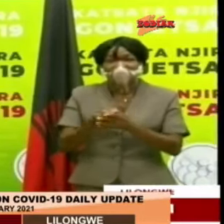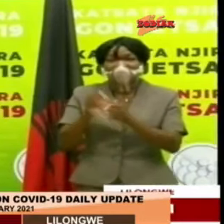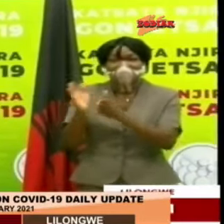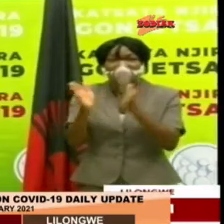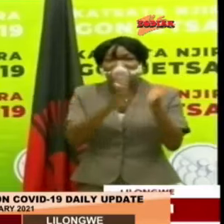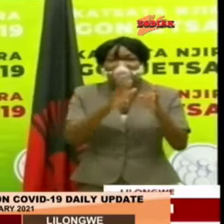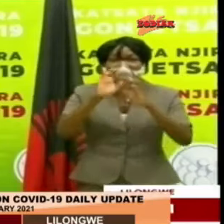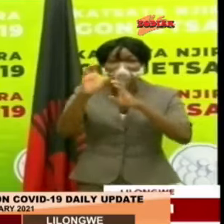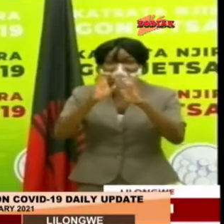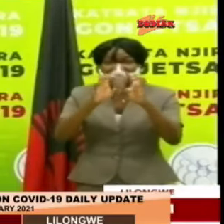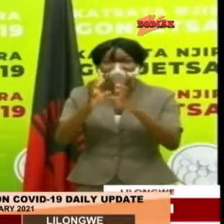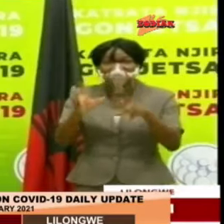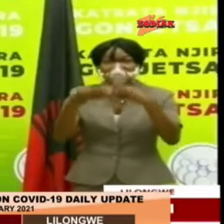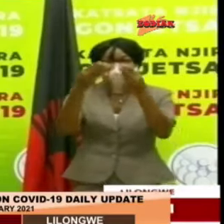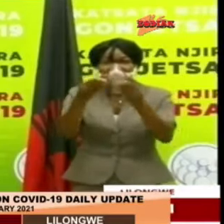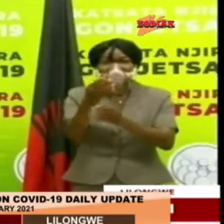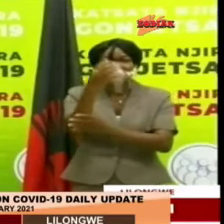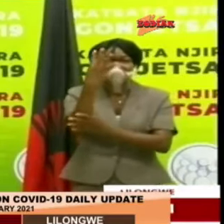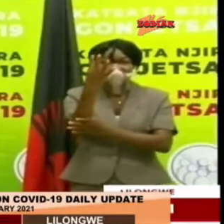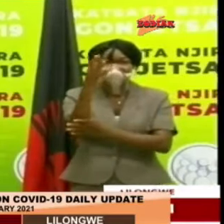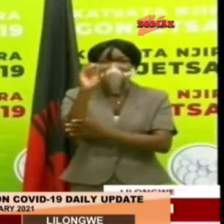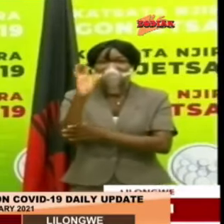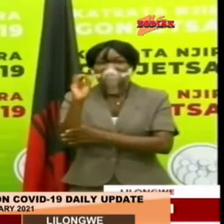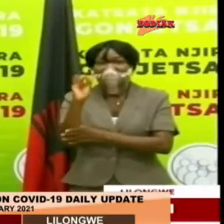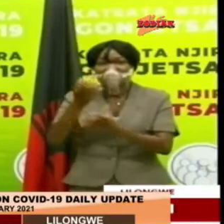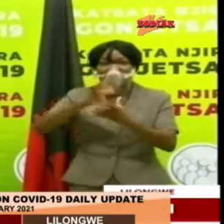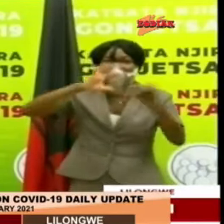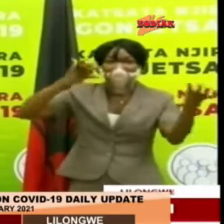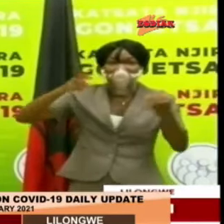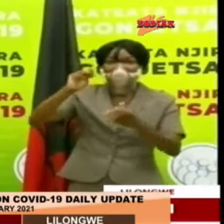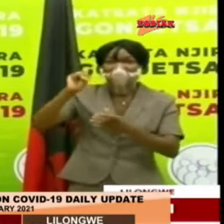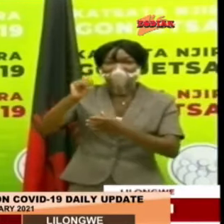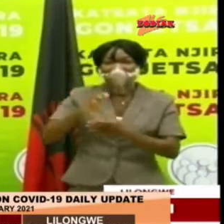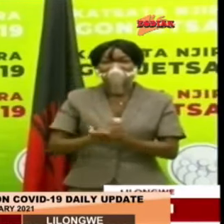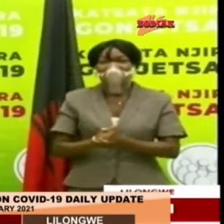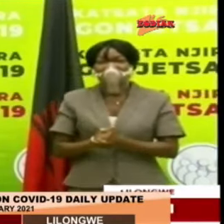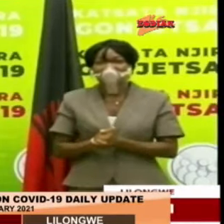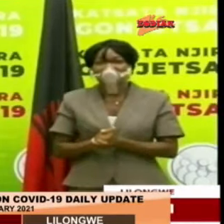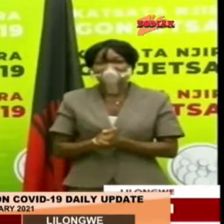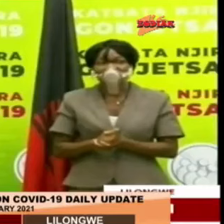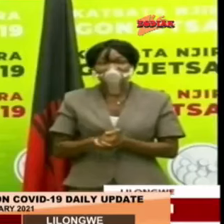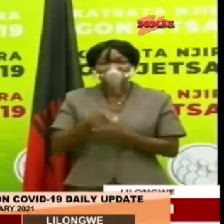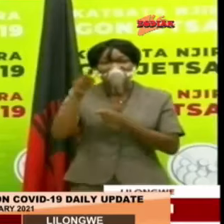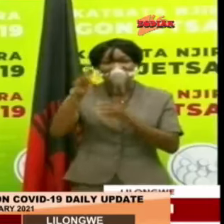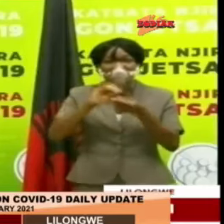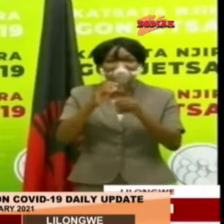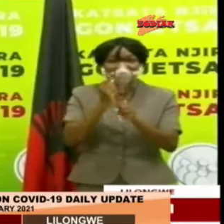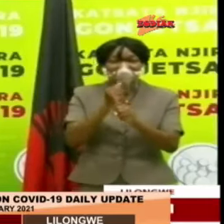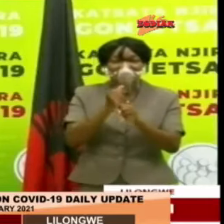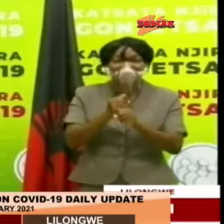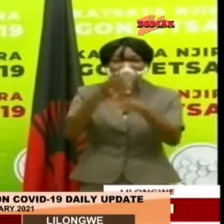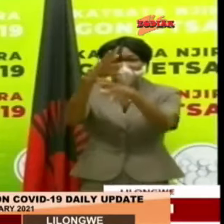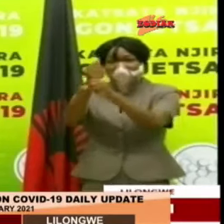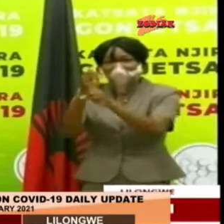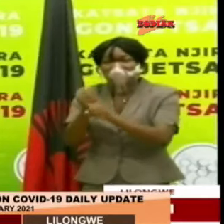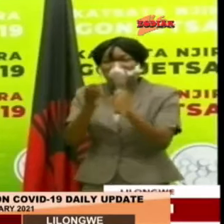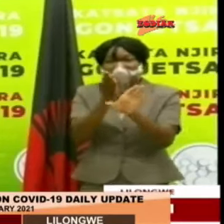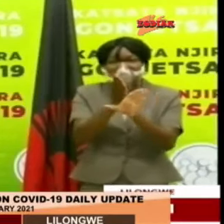communication kumeneko kupita 400 million kumeneko ndiye kuti tigwira ndi mabwingo osiyana-siyana azathu ngati